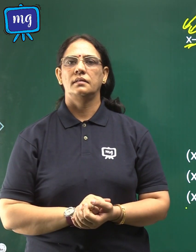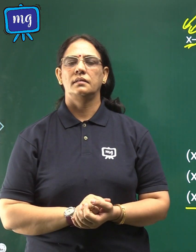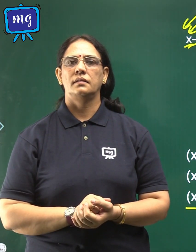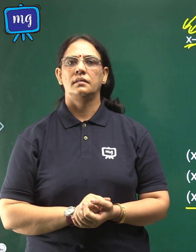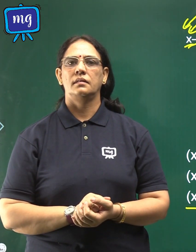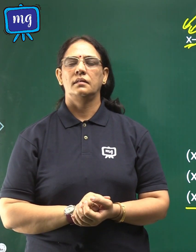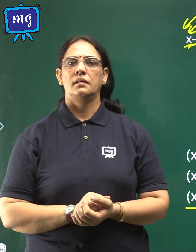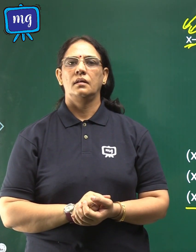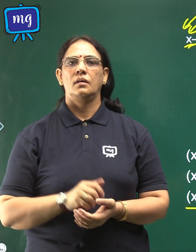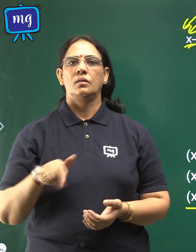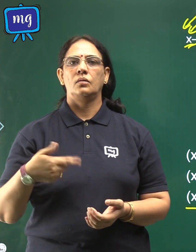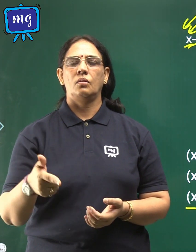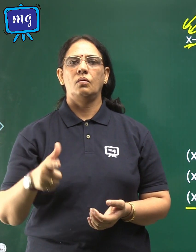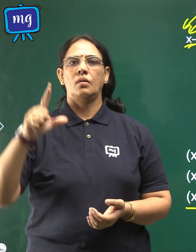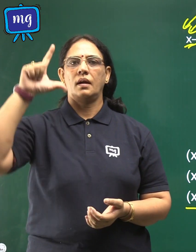तो गुणनखंड क्या है